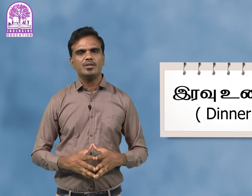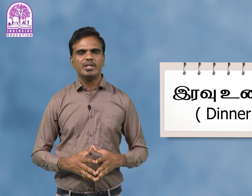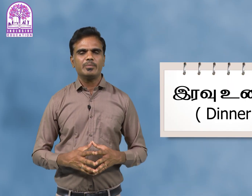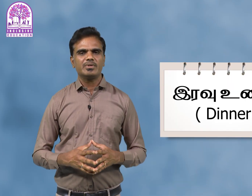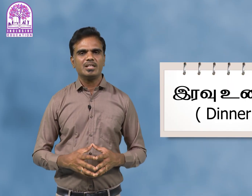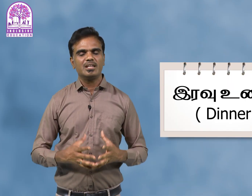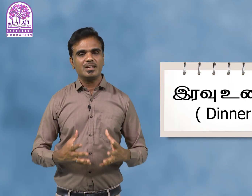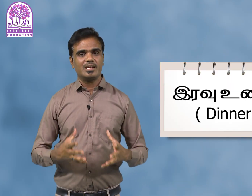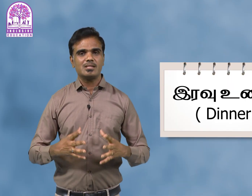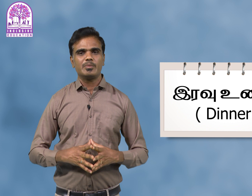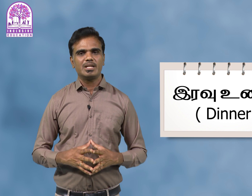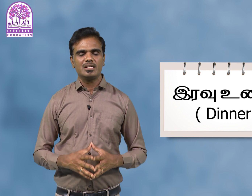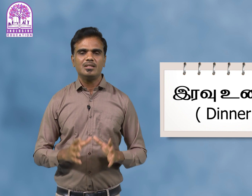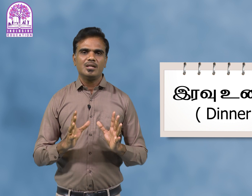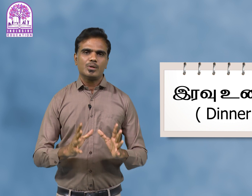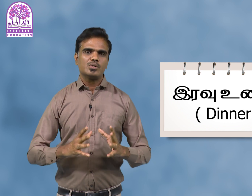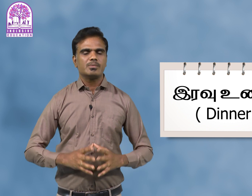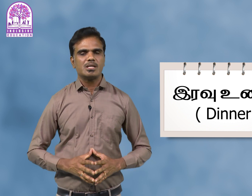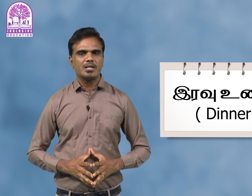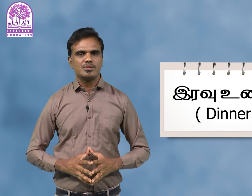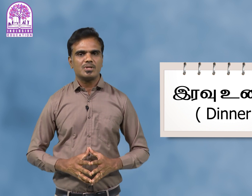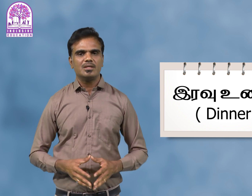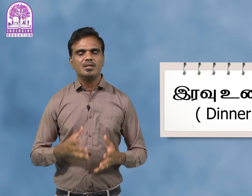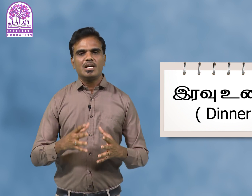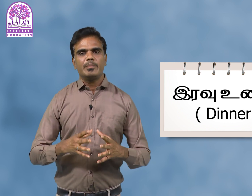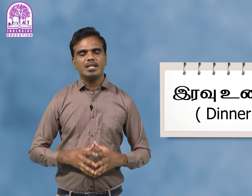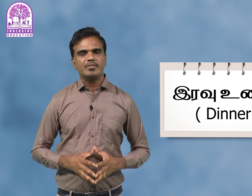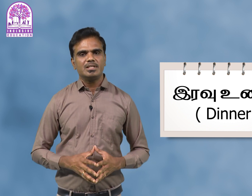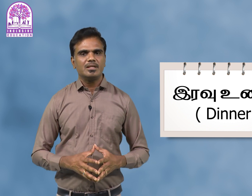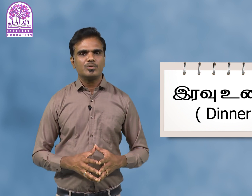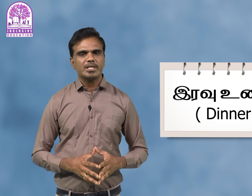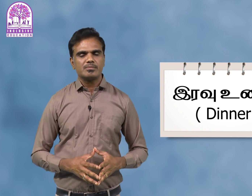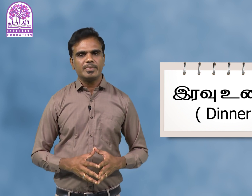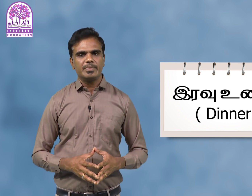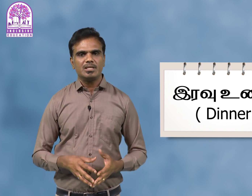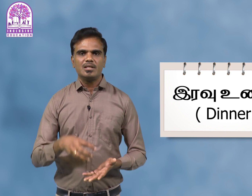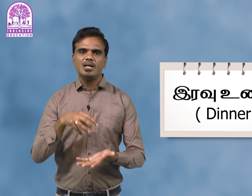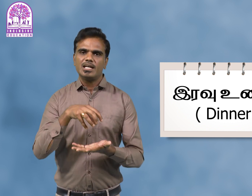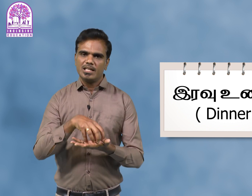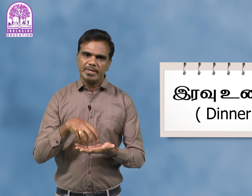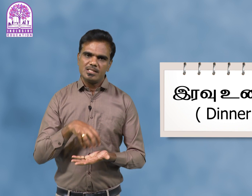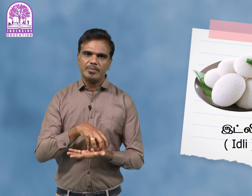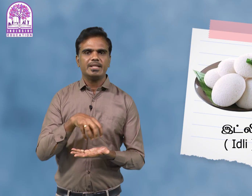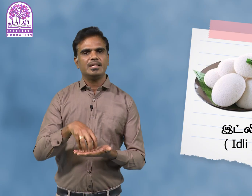டின்னர்னோடனே என்ன பண்ணுவாங்க, டின்னர்னா நிறைய சாப்பிட மாட்டாங்க, கொஞ்சமாக சாப்பிட்றாங்கன்னு வச்சுக்கோங்களேன். அப்போ டின்னர் வந்து என்ன இருக்கும் மேக்ஸிமம் அப்படின்னு பார்த்தீங்கன்னா அதே மாதிரி சேம் இட்லி